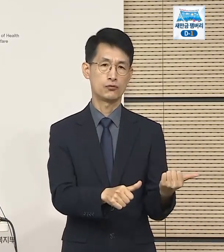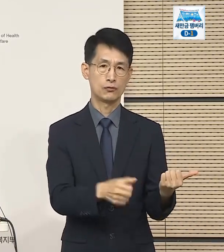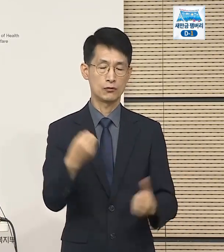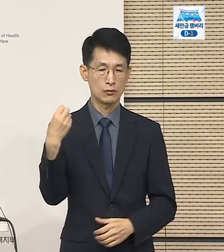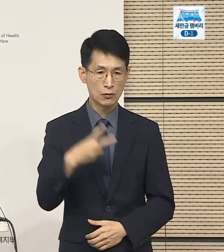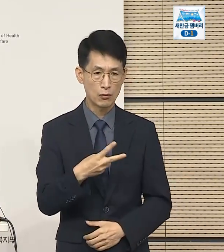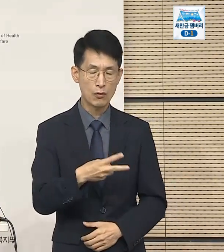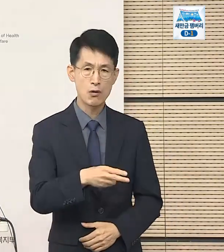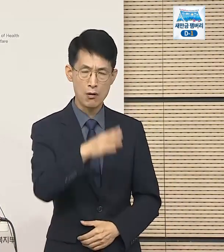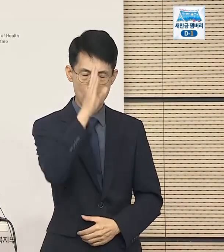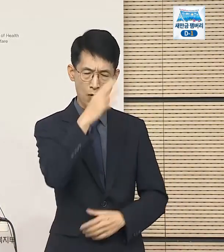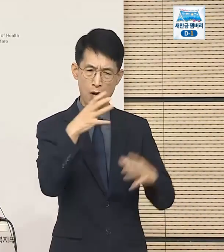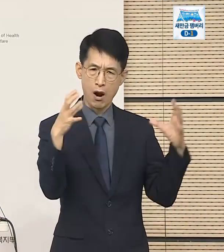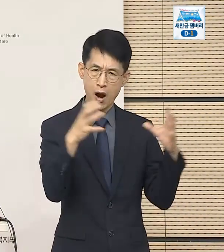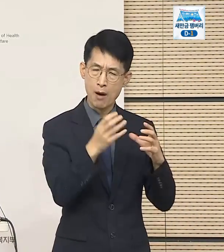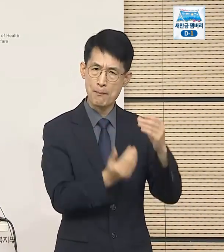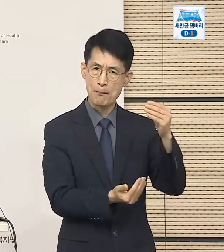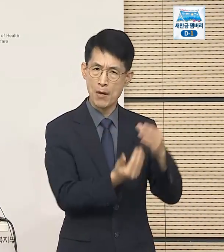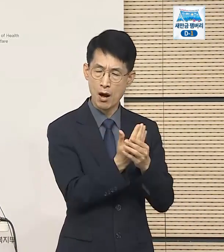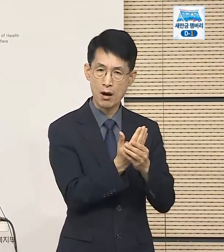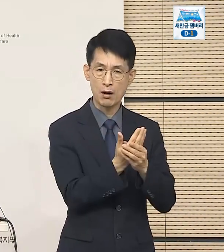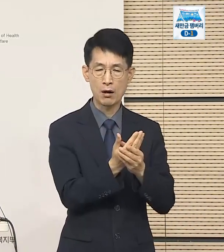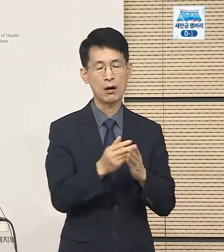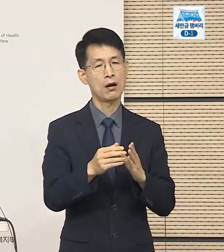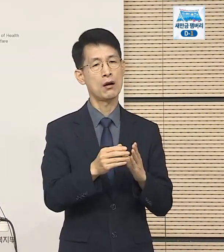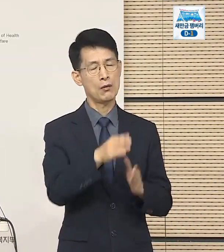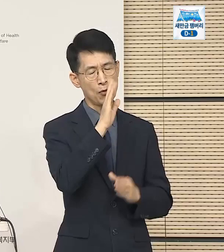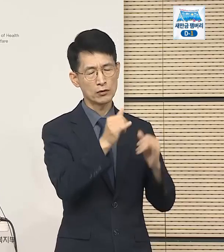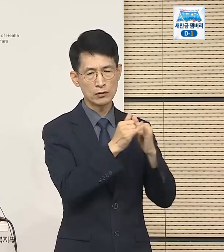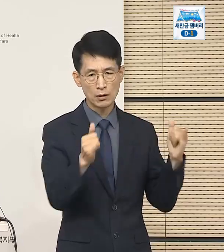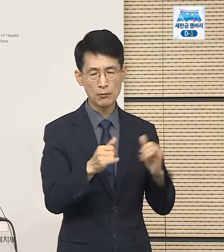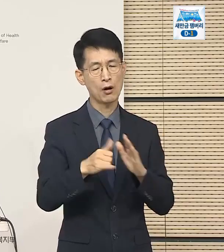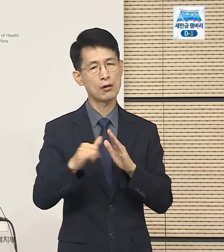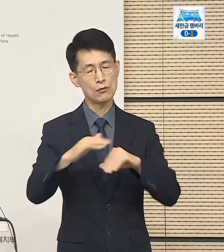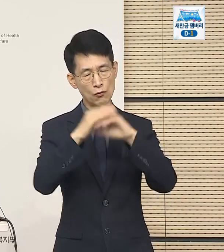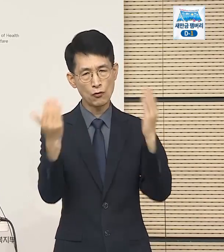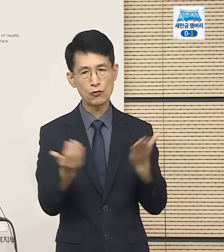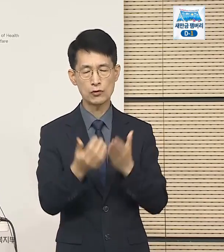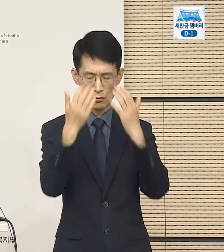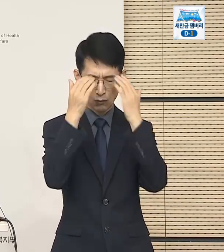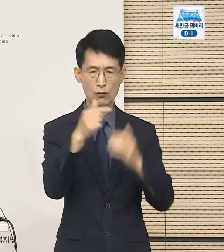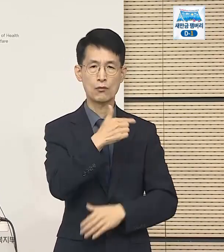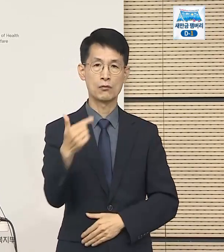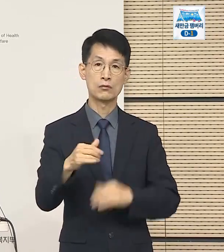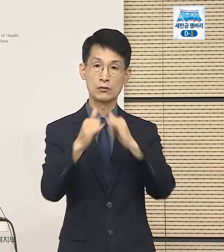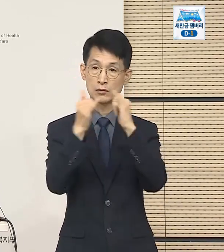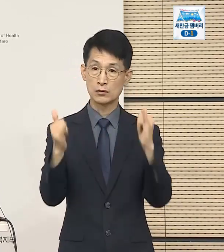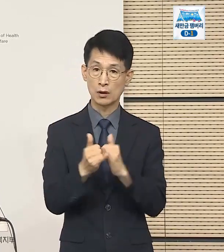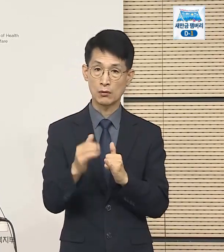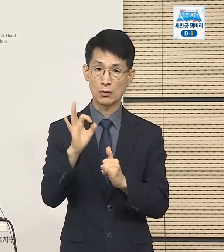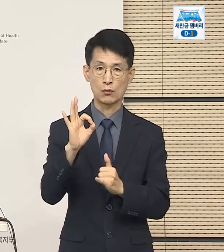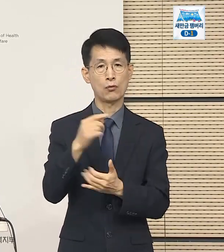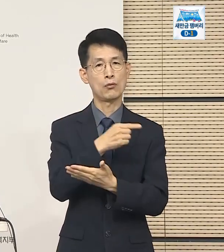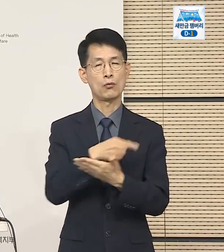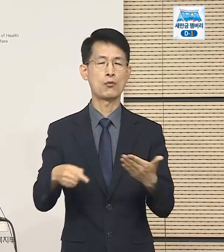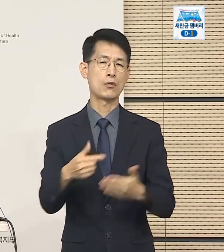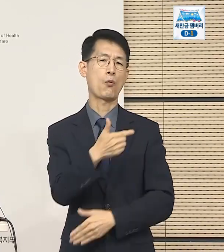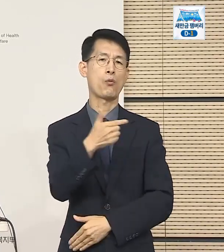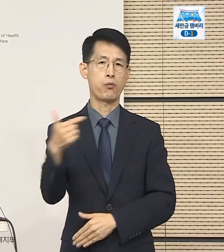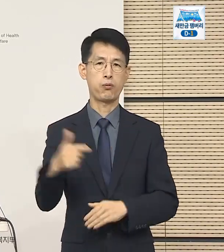발생시켜서 환자와 가족에게 고통이 됩니다 사회경제적 손실도 매우 큰 질환입니다